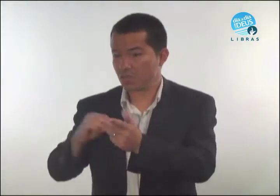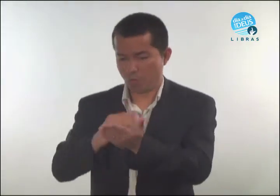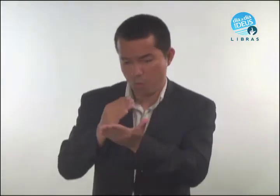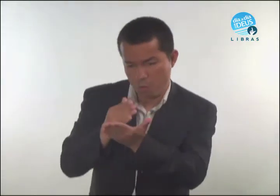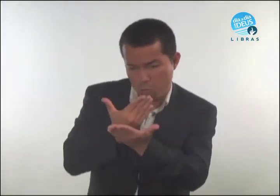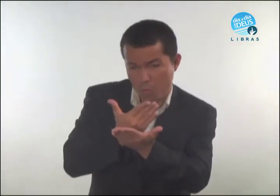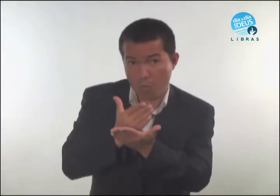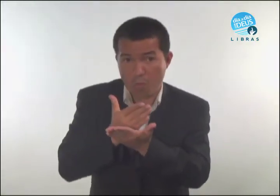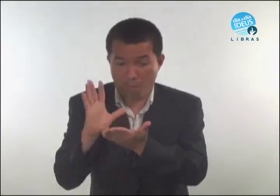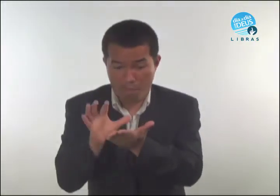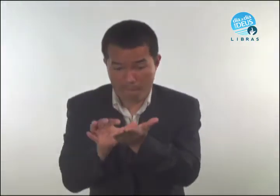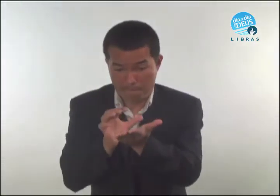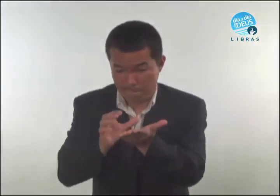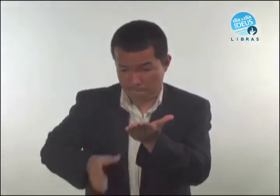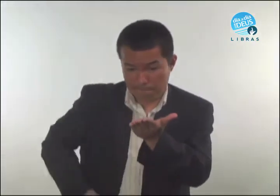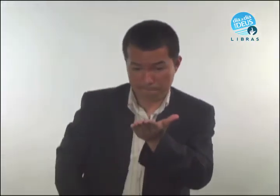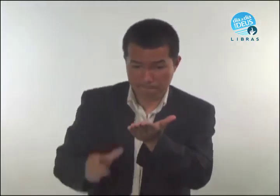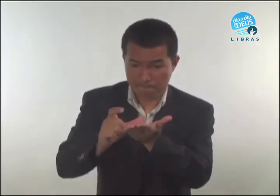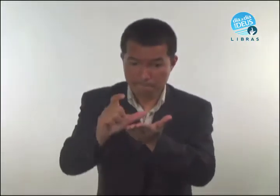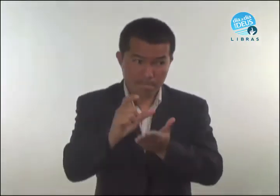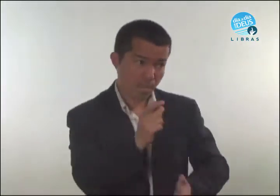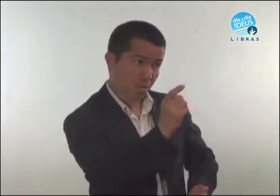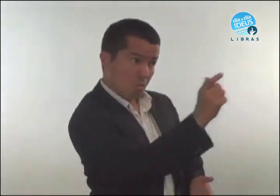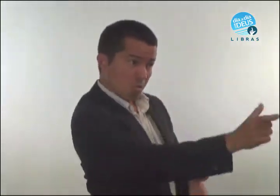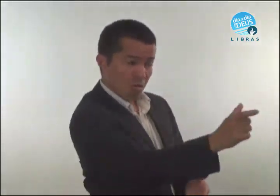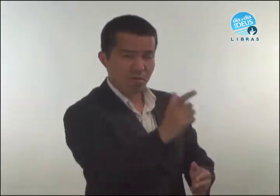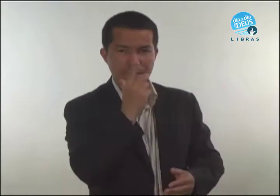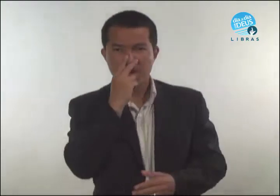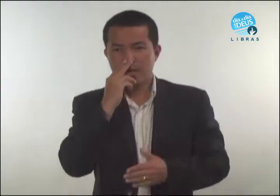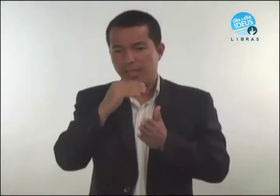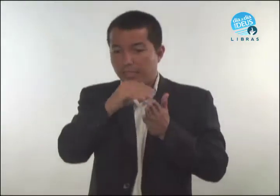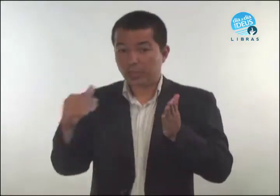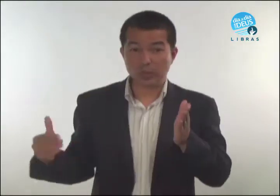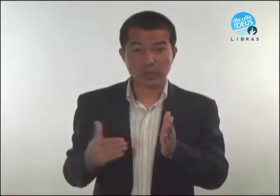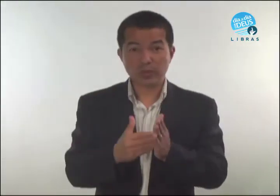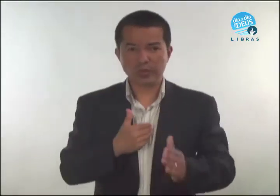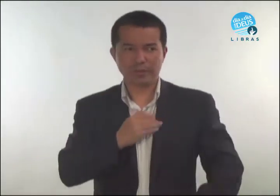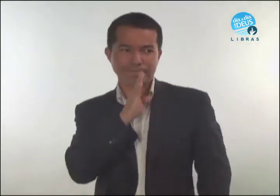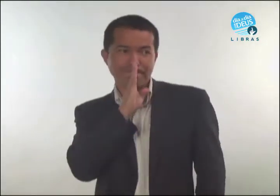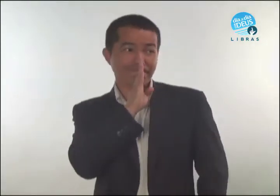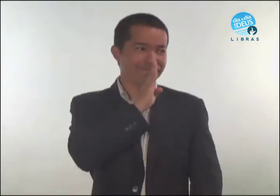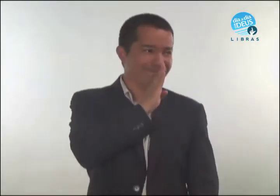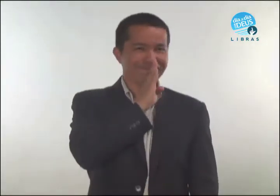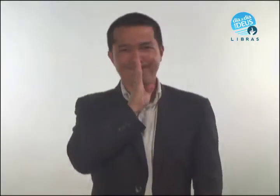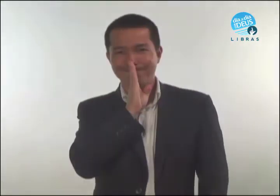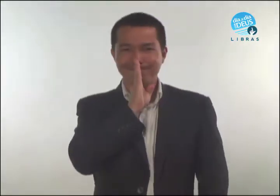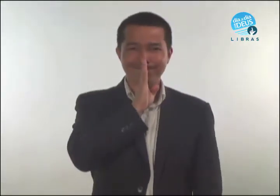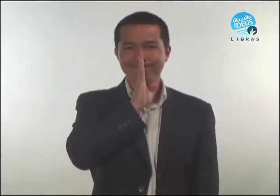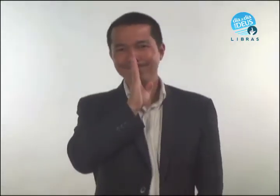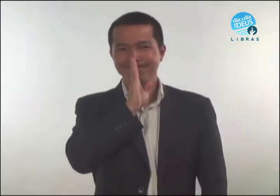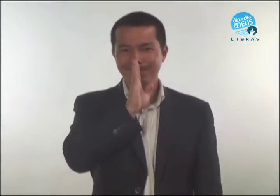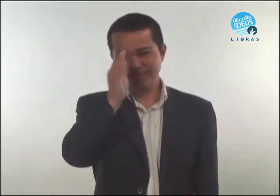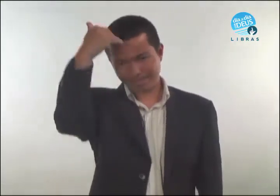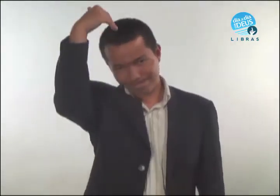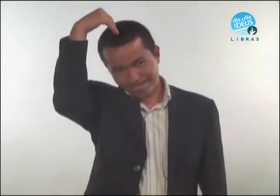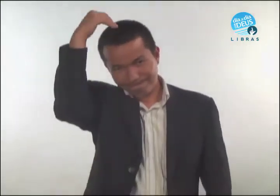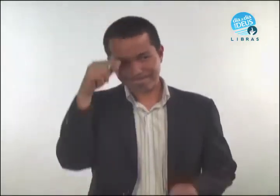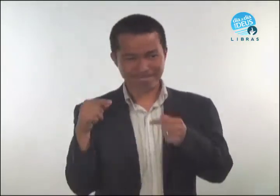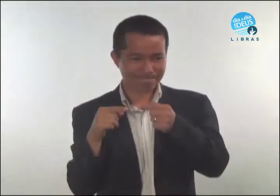vou lá entregar a oferta como se fosse o meu tudo, ninguém precisa ficar sabendo, estou bem comigo mesmo, estou bem